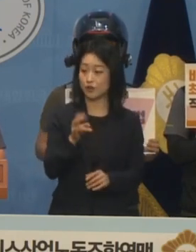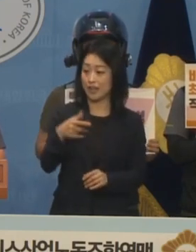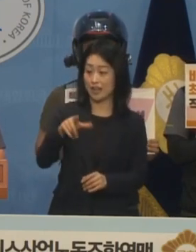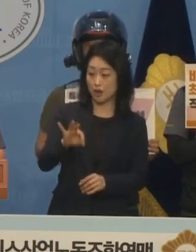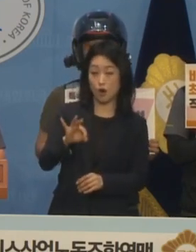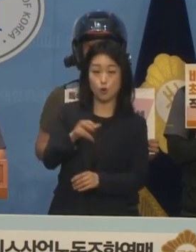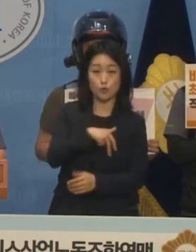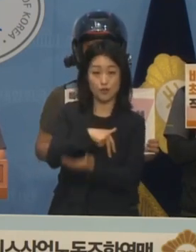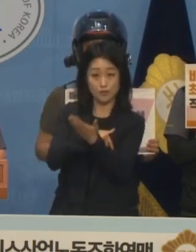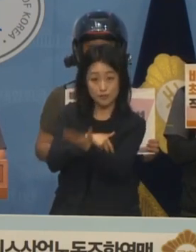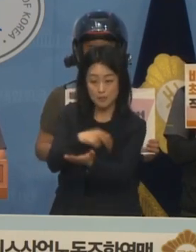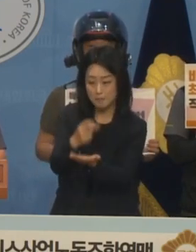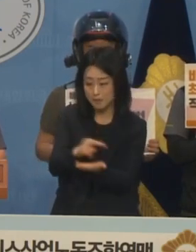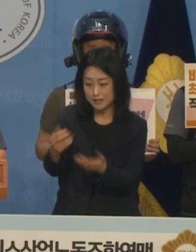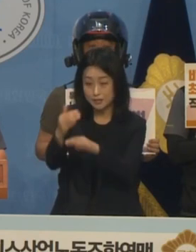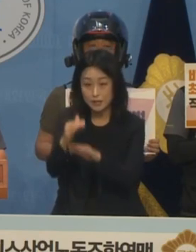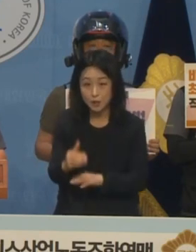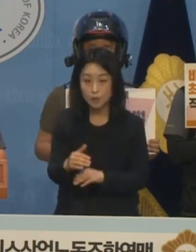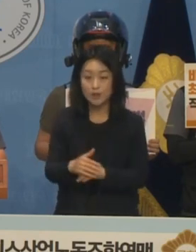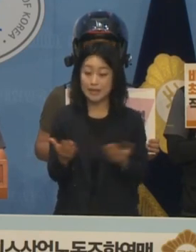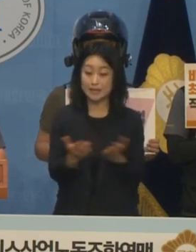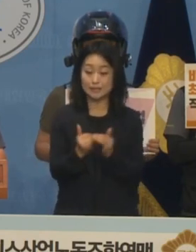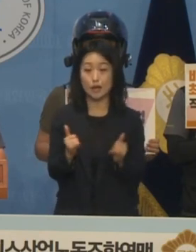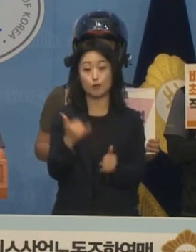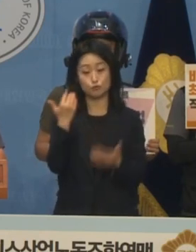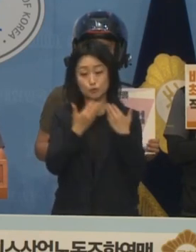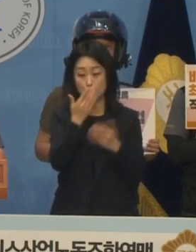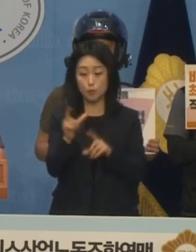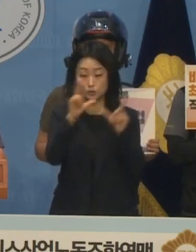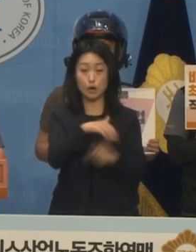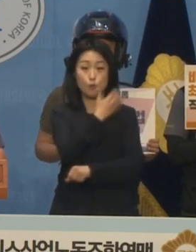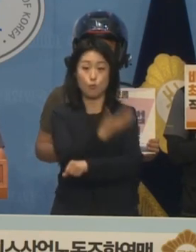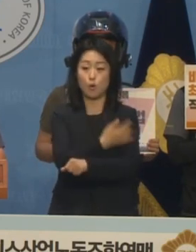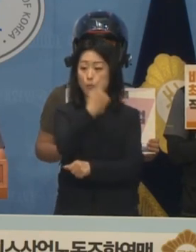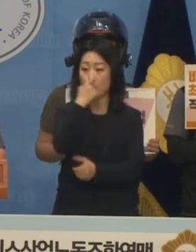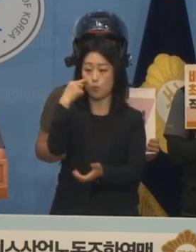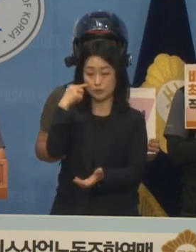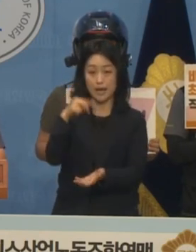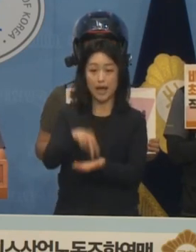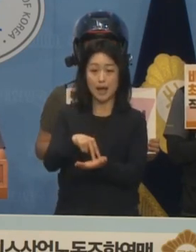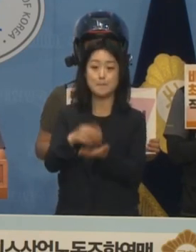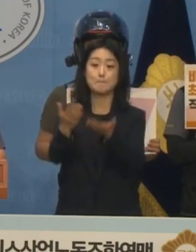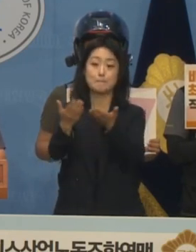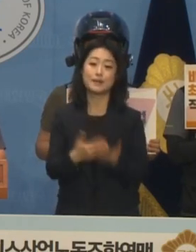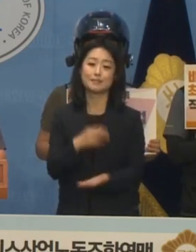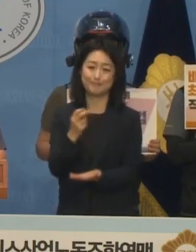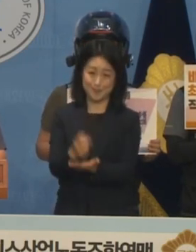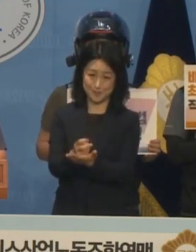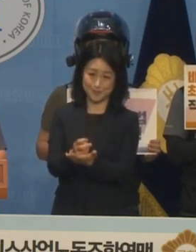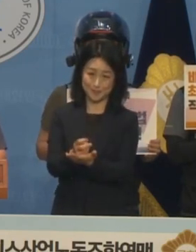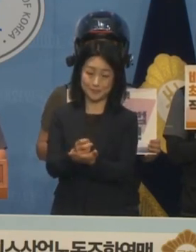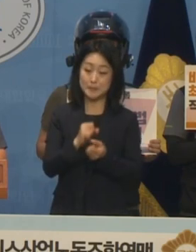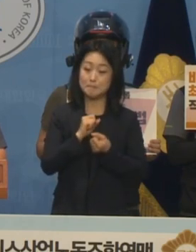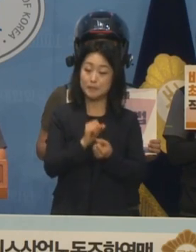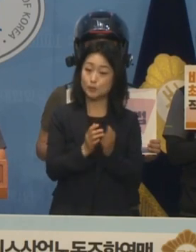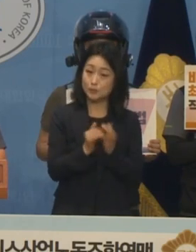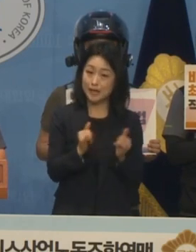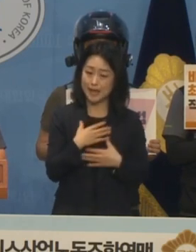가장 저렴한 물건을 사야 됩니다. 저임금 노동자를 보호하는 취지에 따라 최저임금법의 범위는